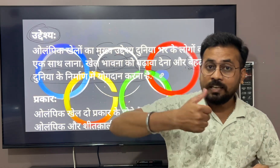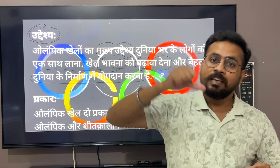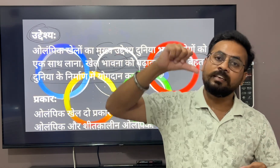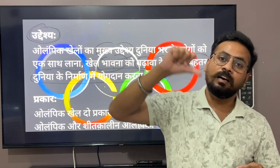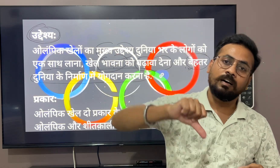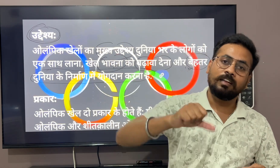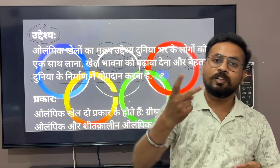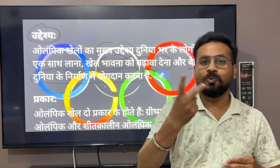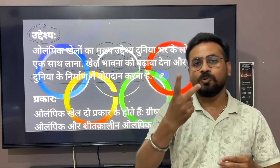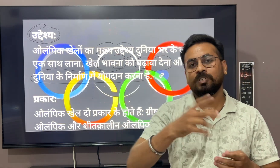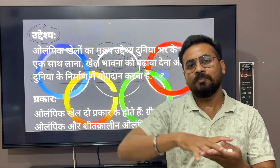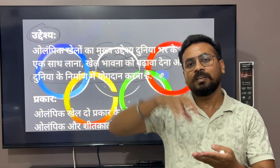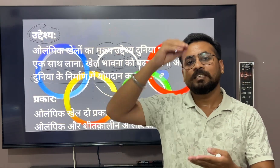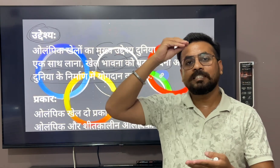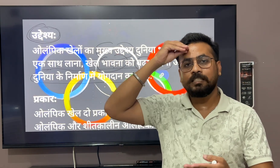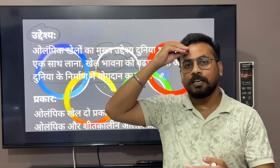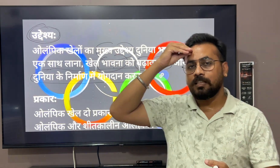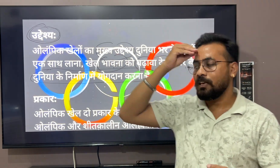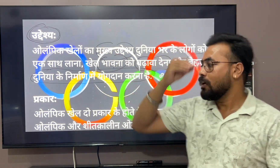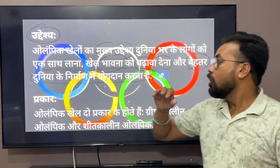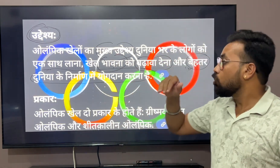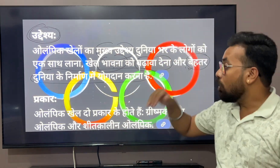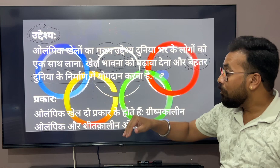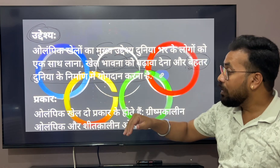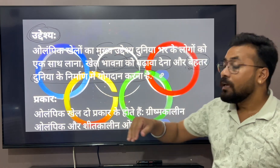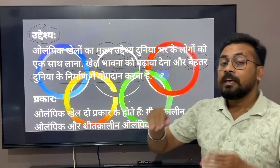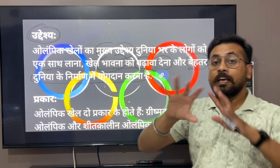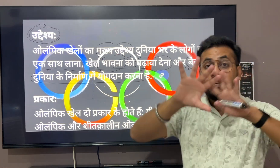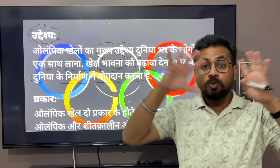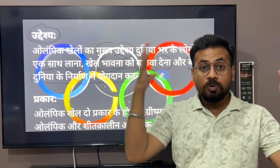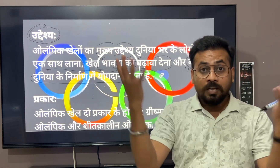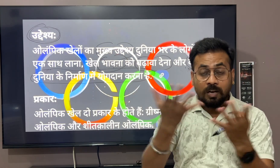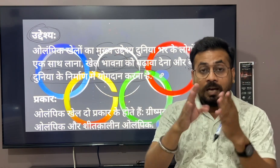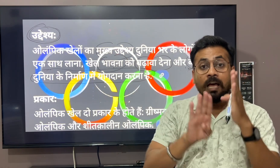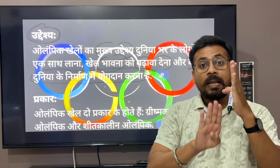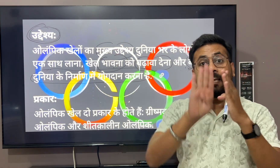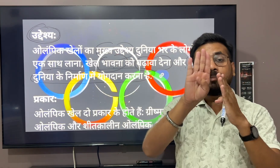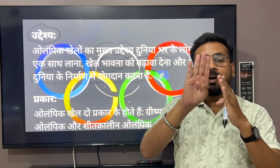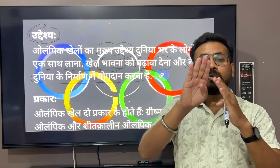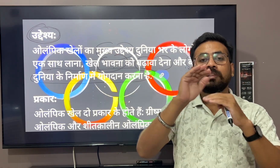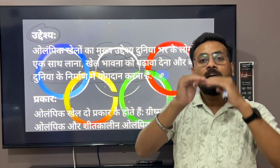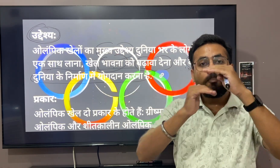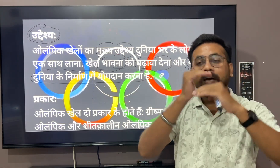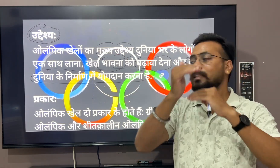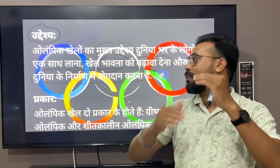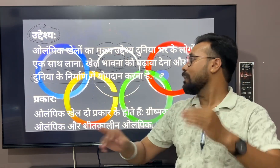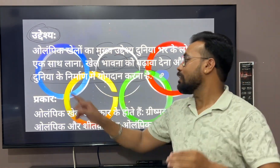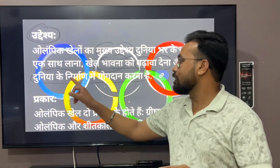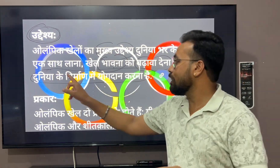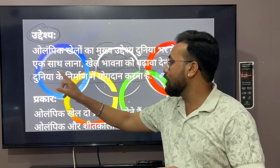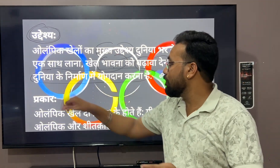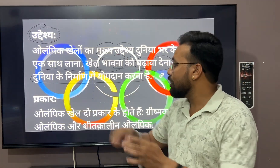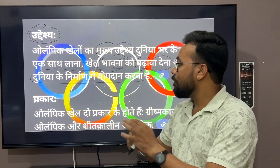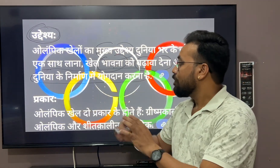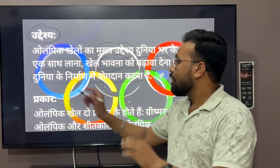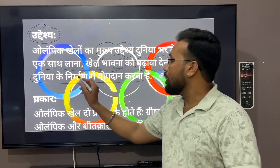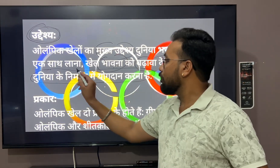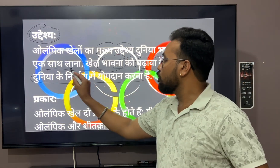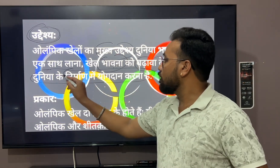या हारे दोनों से हम सीख सकते हैं। तो हमें एक दुनिया का निर्माण होता है बेहतर तरीके से। देखिए, आप देखिए यहाँ पे